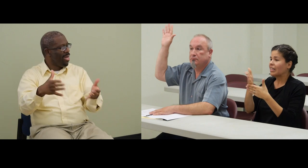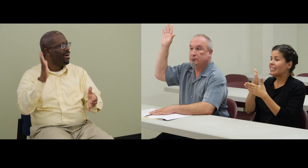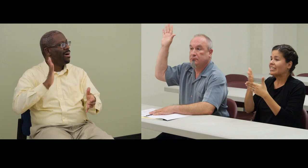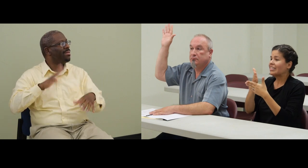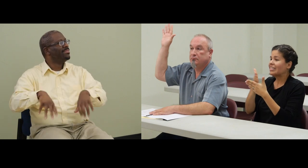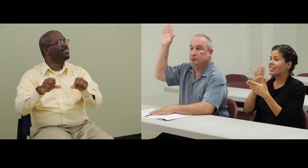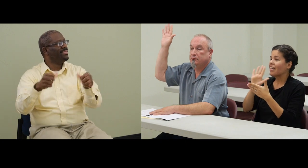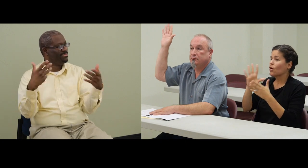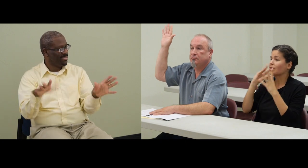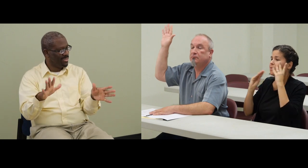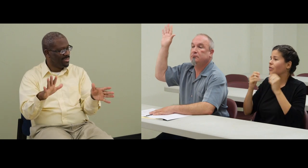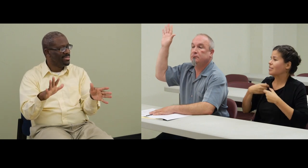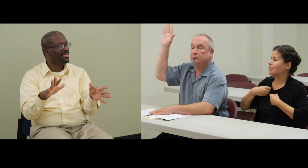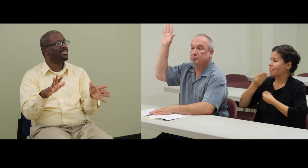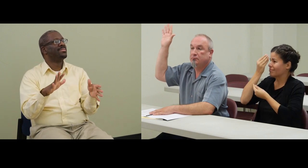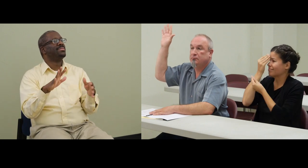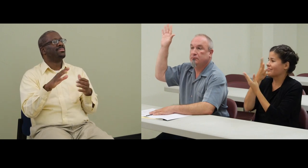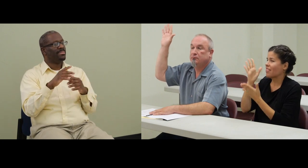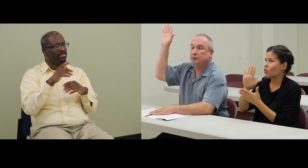pregunta